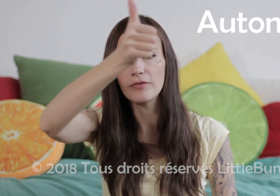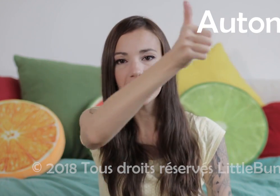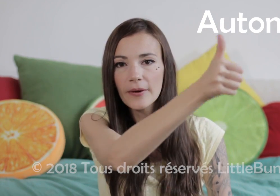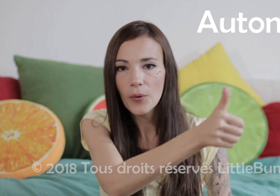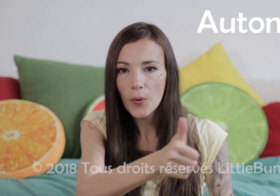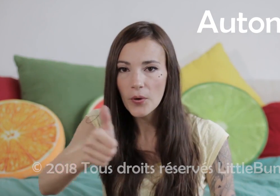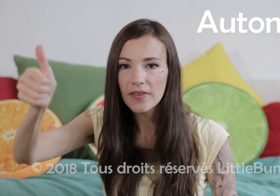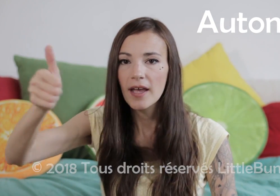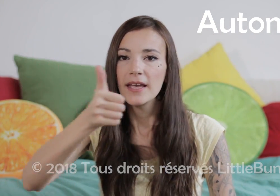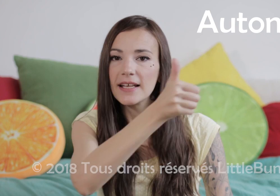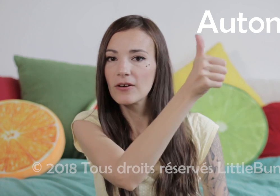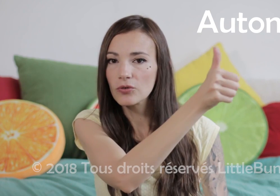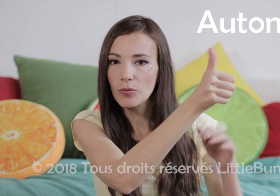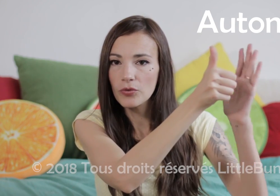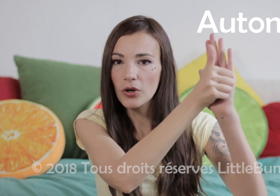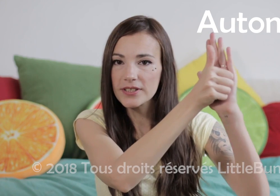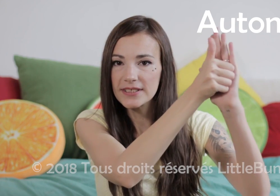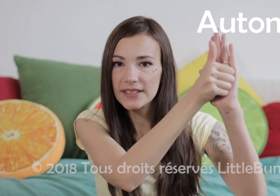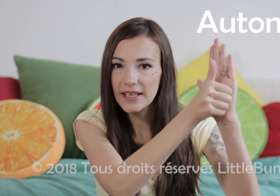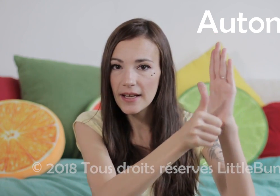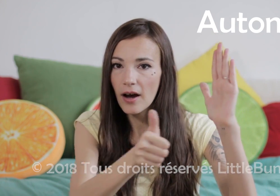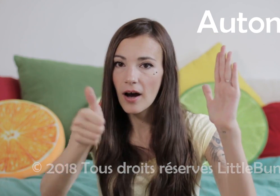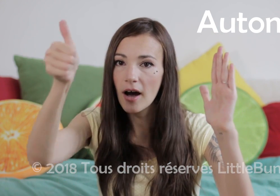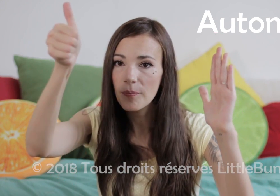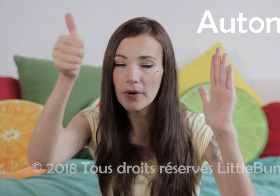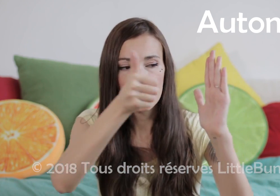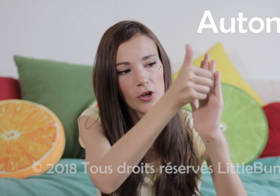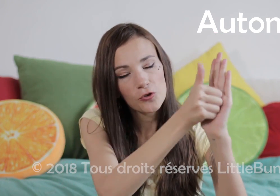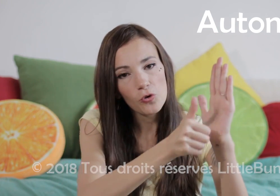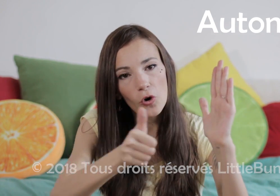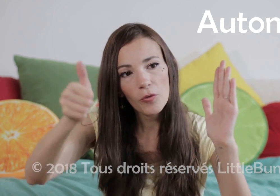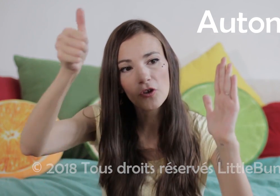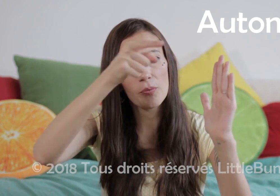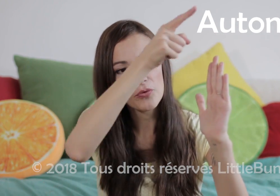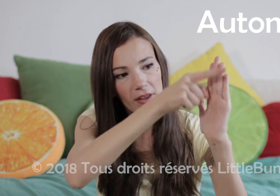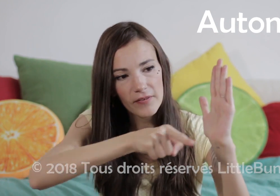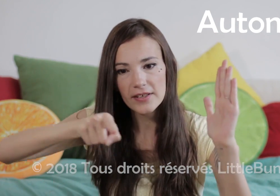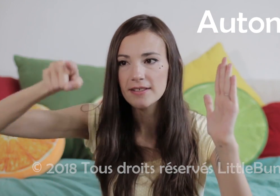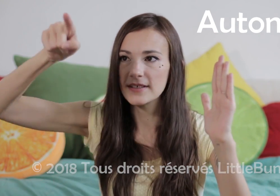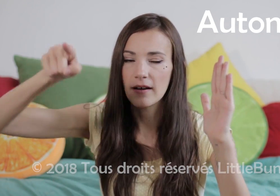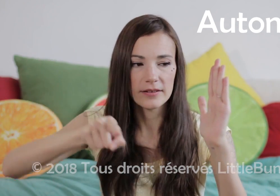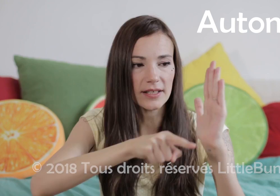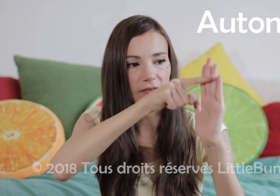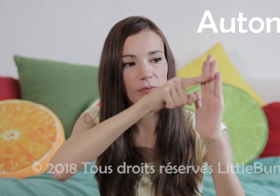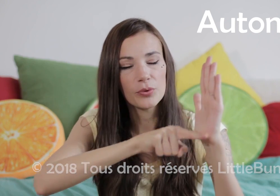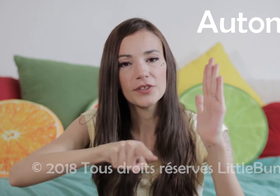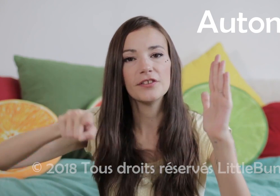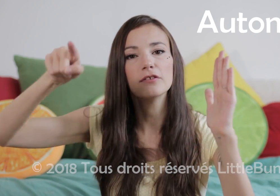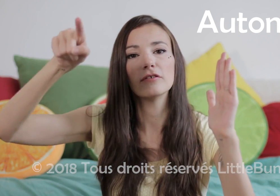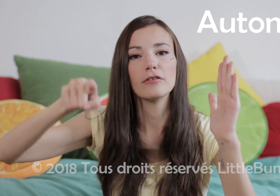voyez ? Il est contre mon torse ici et hop, je le remonte un peu. Ça fait ça. Ça fait une petite,